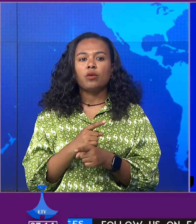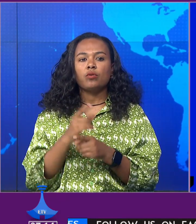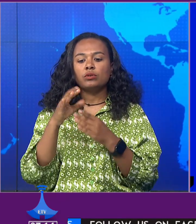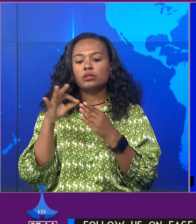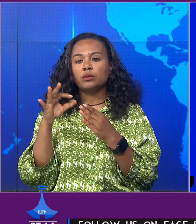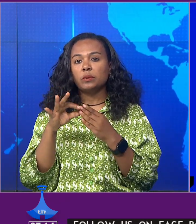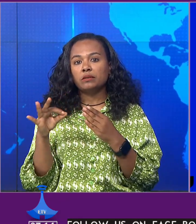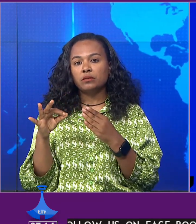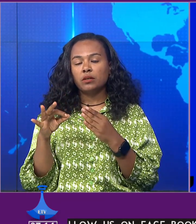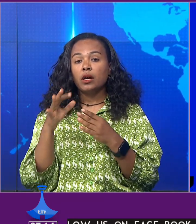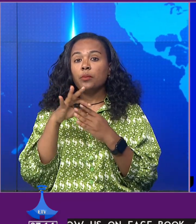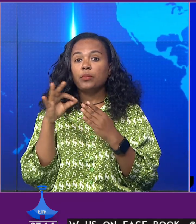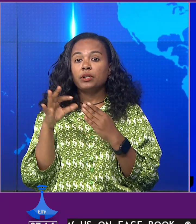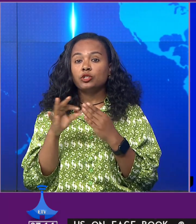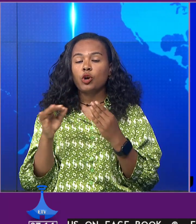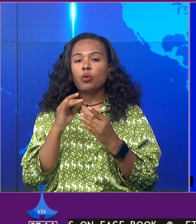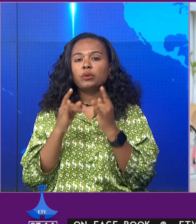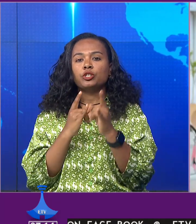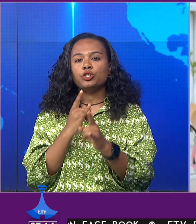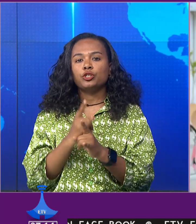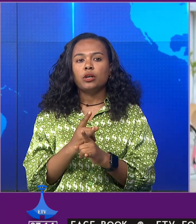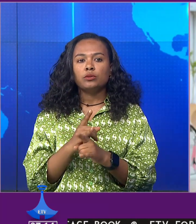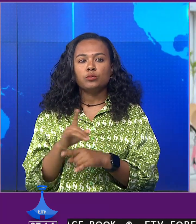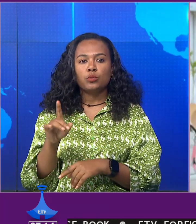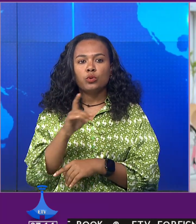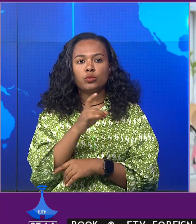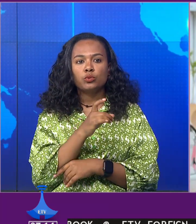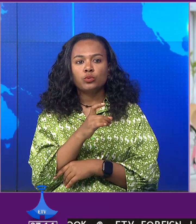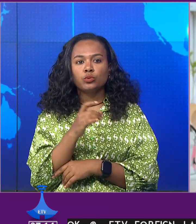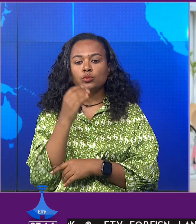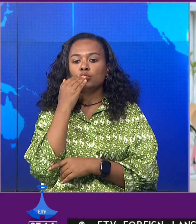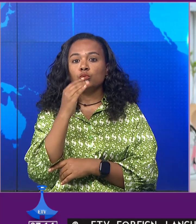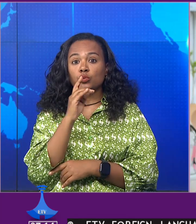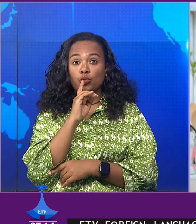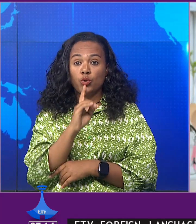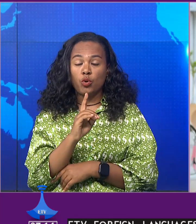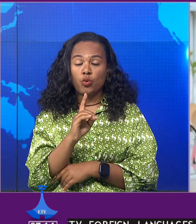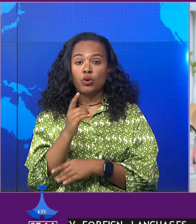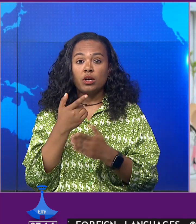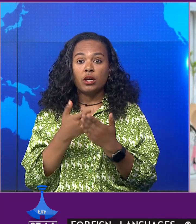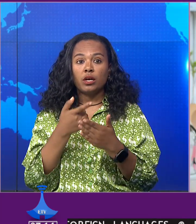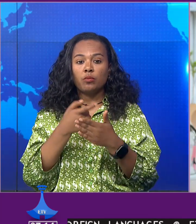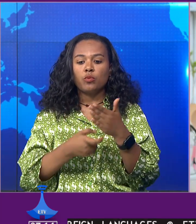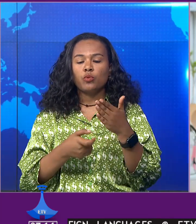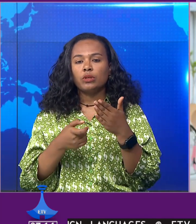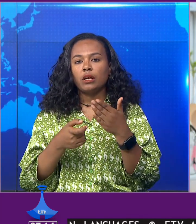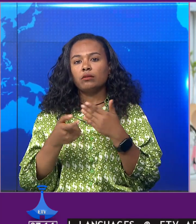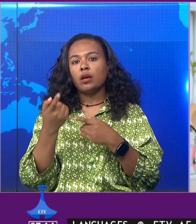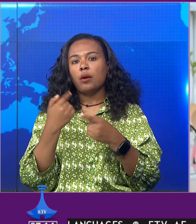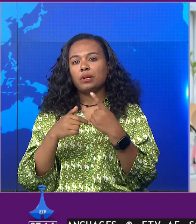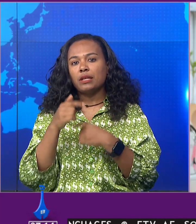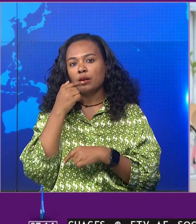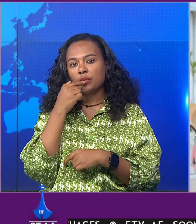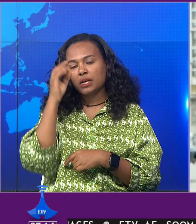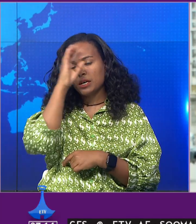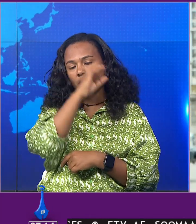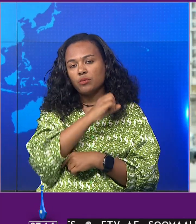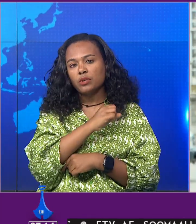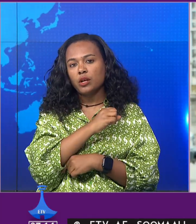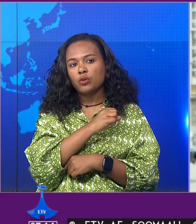እንዲመርጥ፣ ምርጫው በዲጂታል መሆኑ ጥሩ ነው። እሱም ውጤት ያመጣል ብዬ